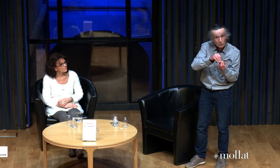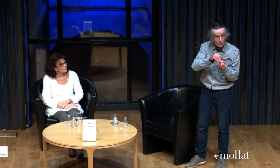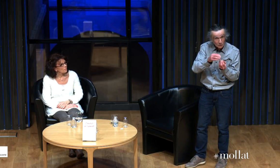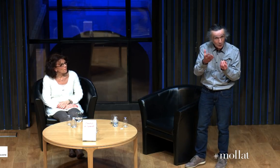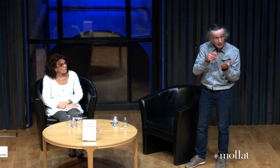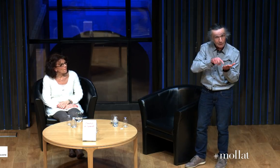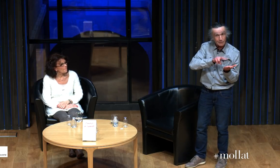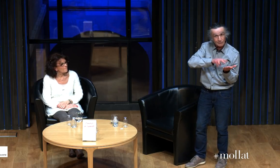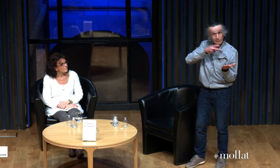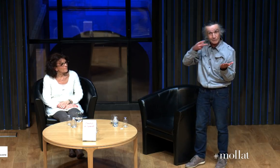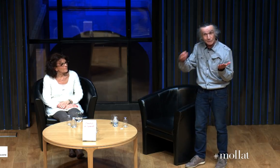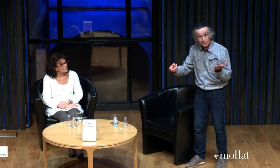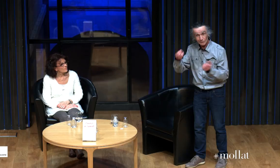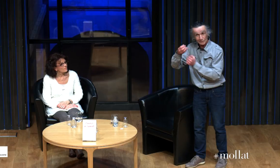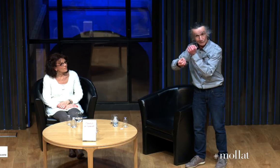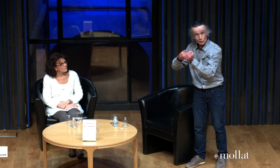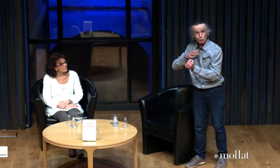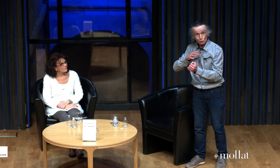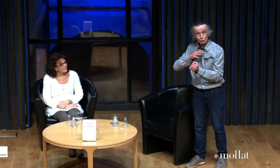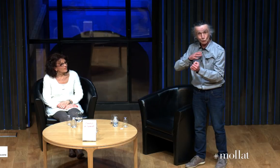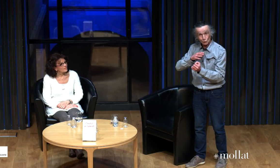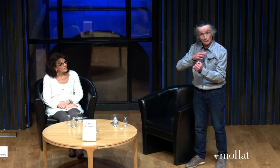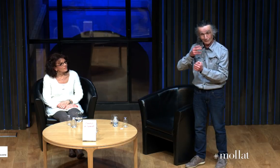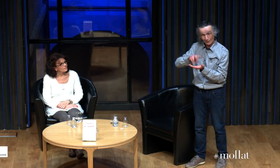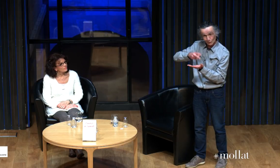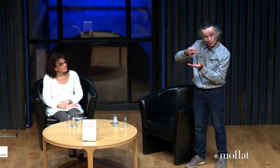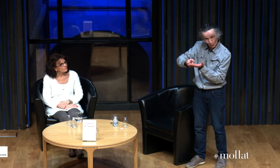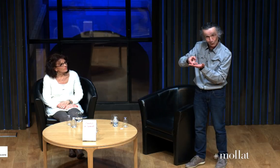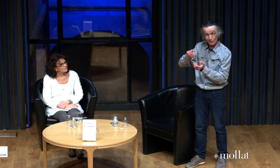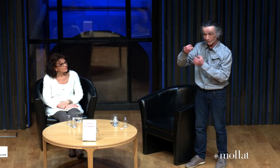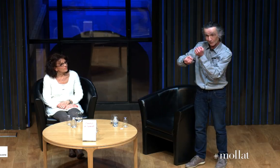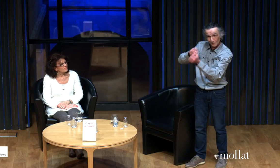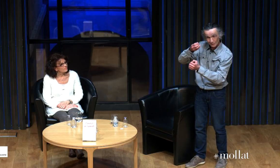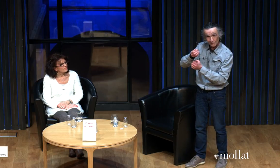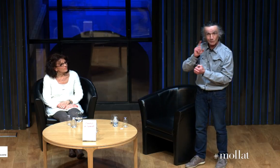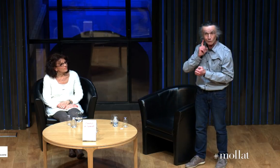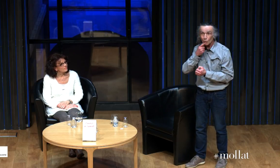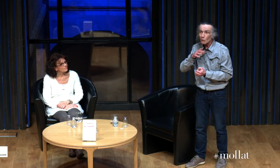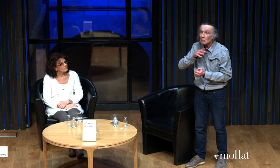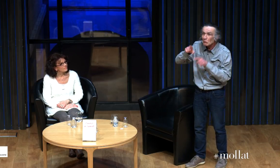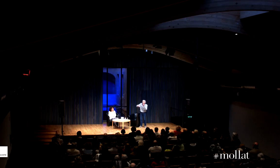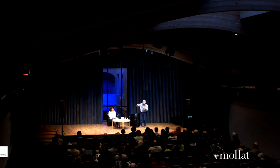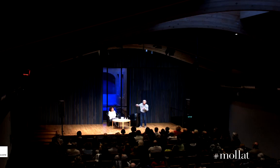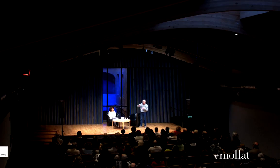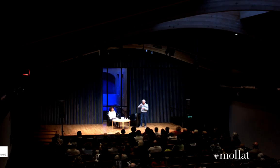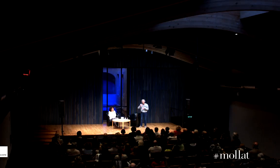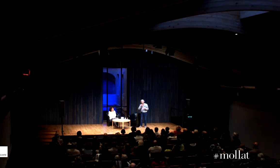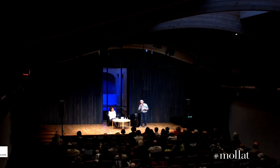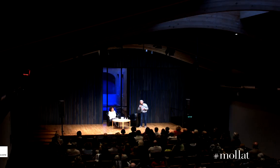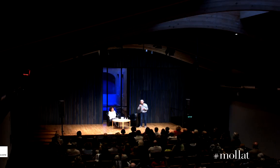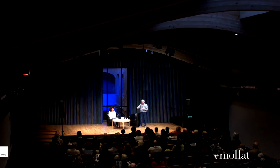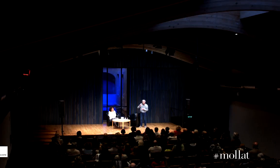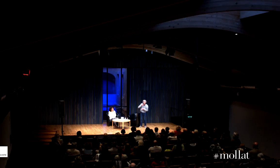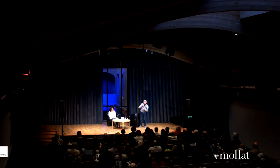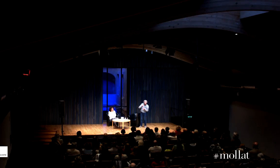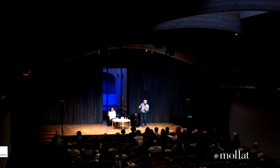de vie différents, bien entendu. Et donc, nos histoires ont été traduites. Il y a des